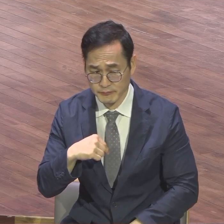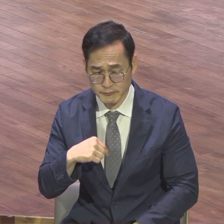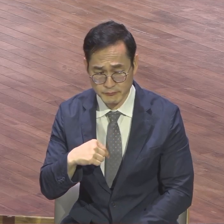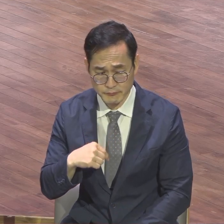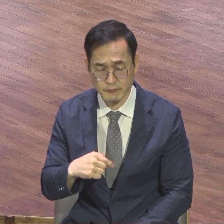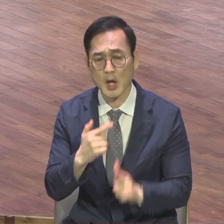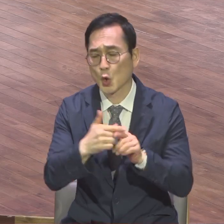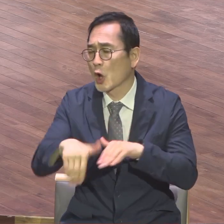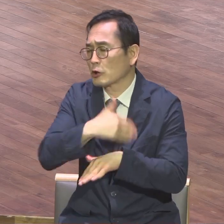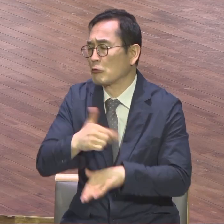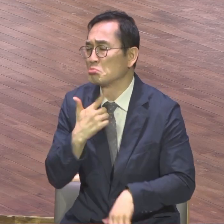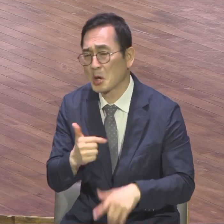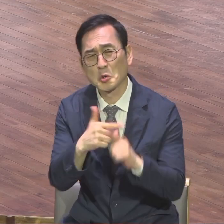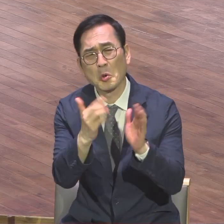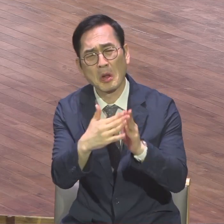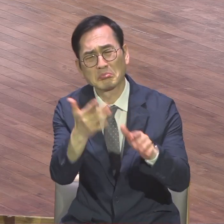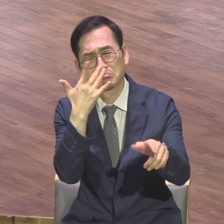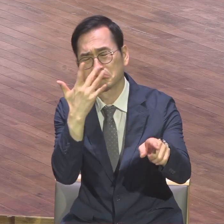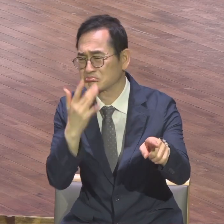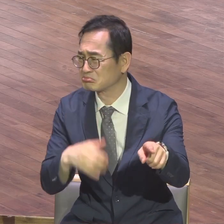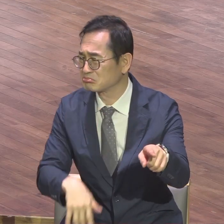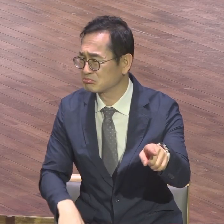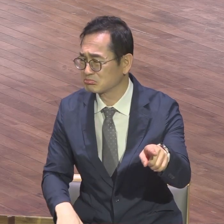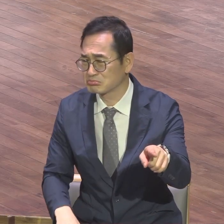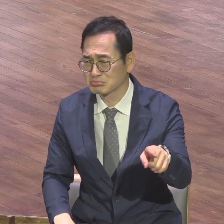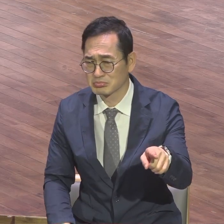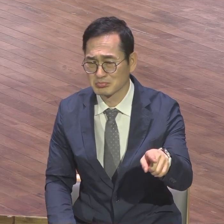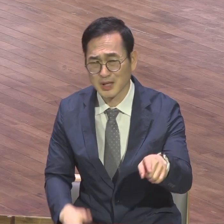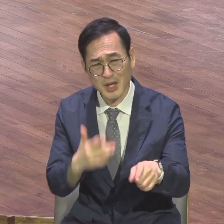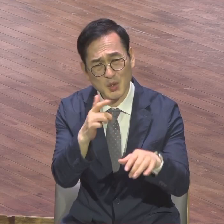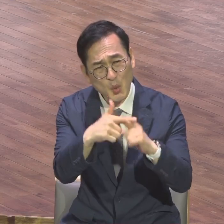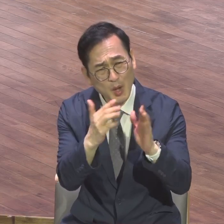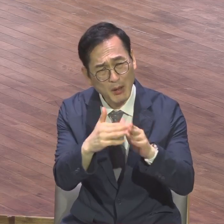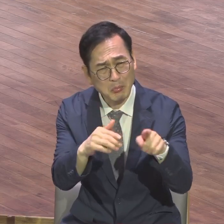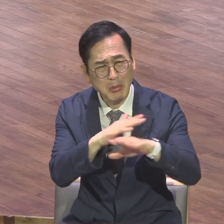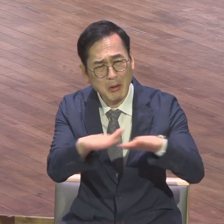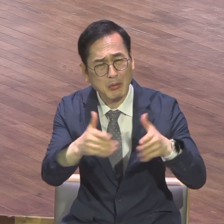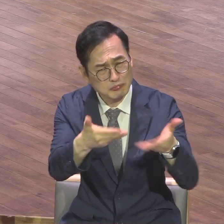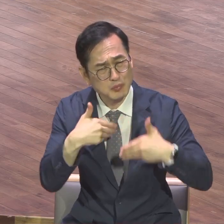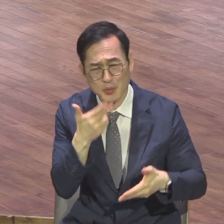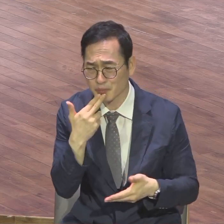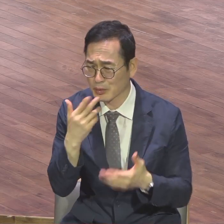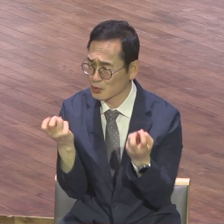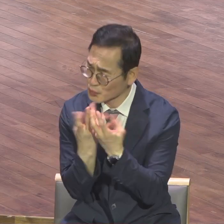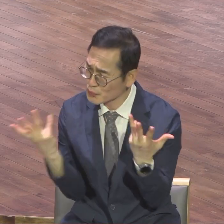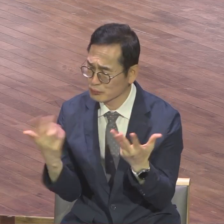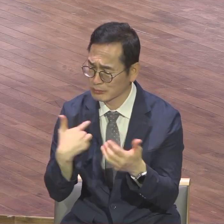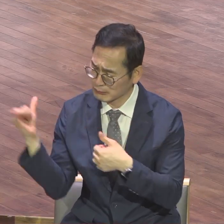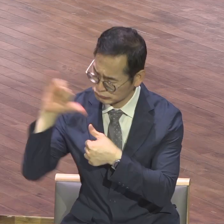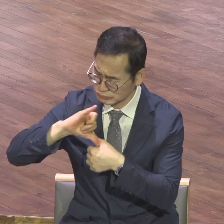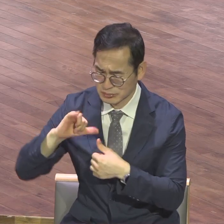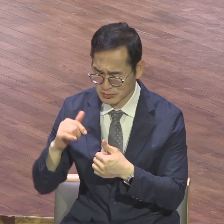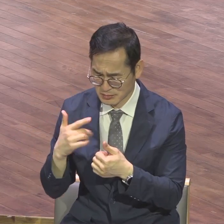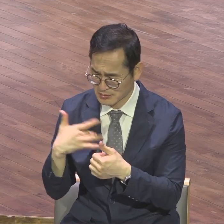그래놓고 교회 다녀도 별 수 없더라. 교회 가도 답이 없어서 내가 점쟁이 됐다는 얘기를 한단